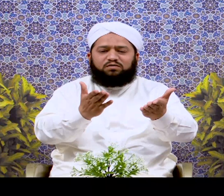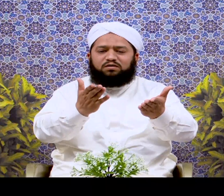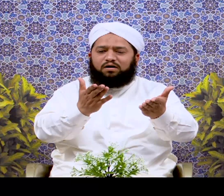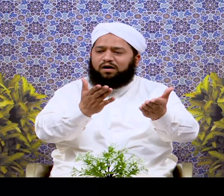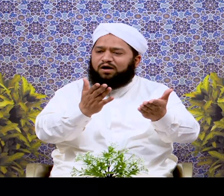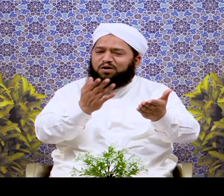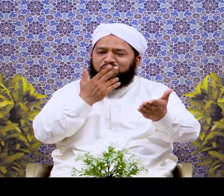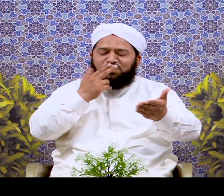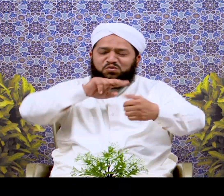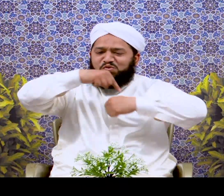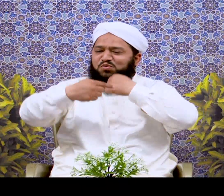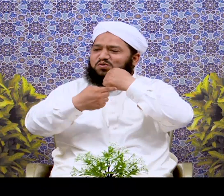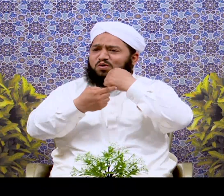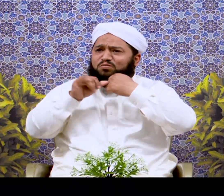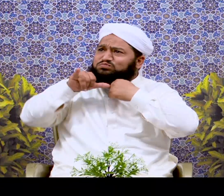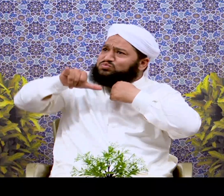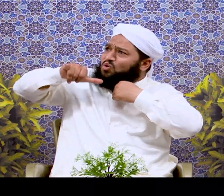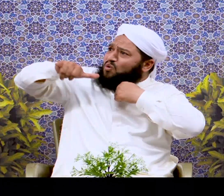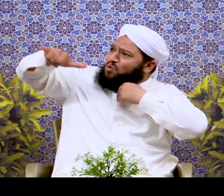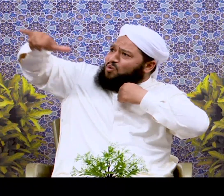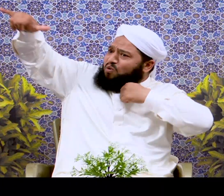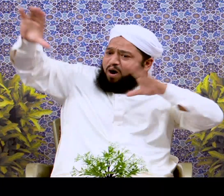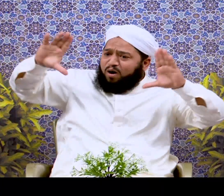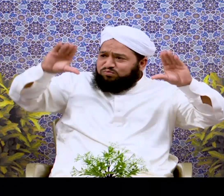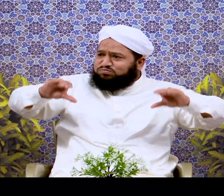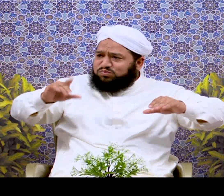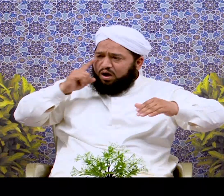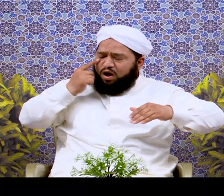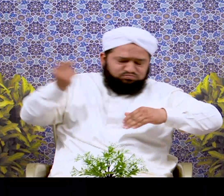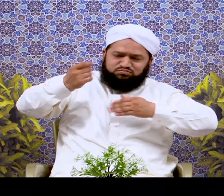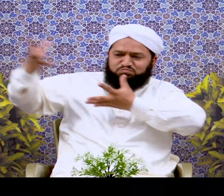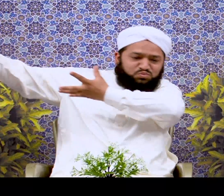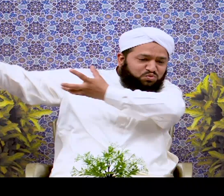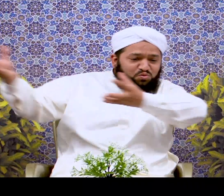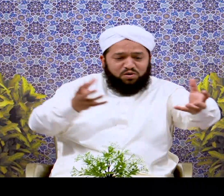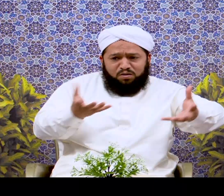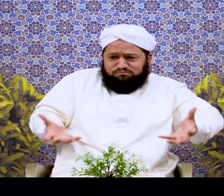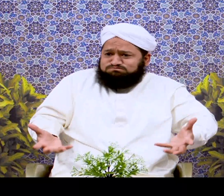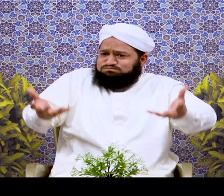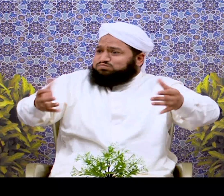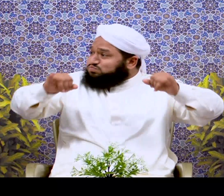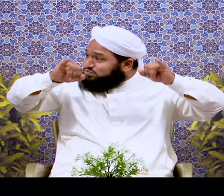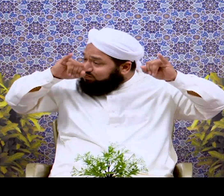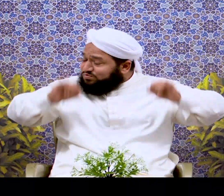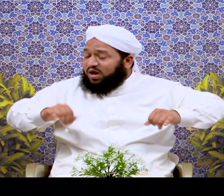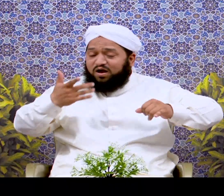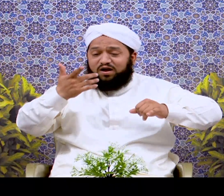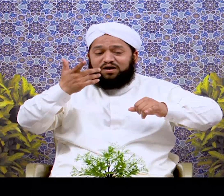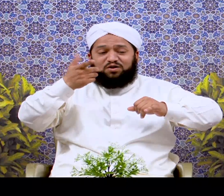تخت سامنے موجود تھا۔ سینکڑوں میل دور سے پلک جھپکنے میں ملکہ بلقیس کا بھاری بھرکم تخت لے کر حضرت سلیمان